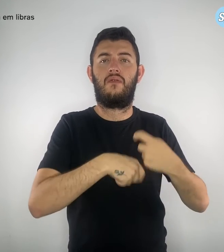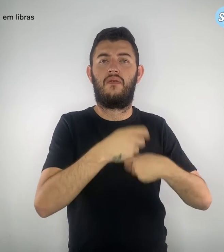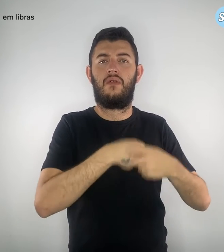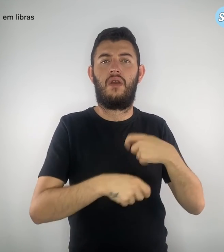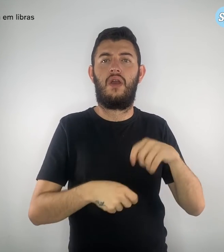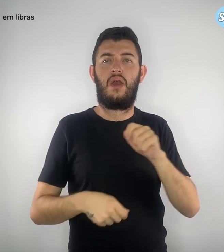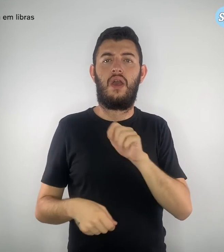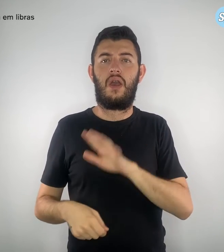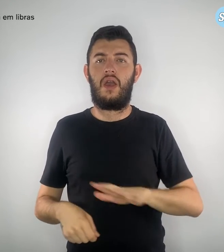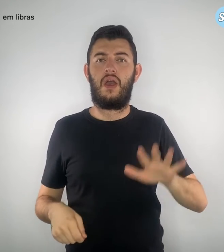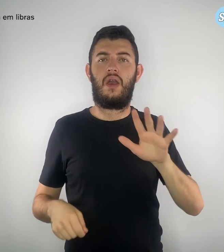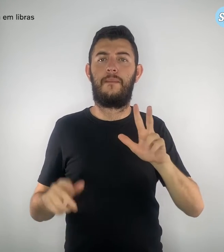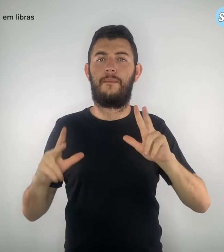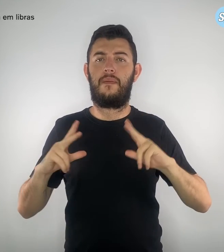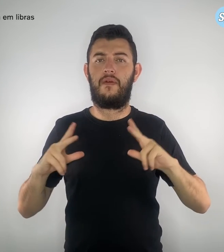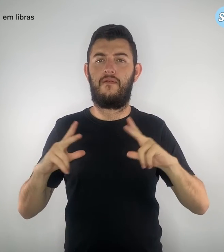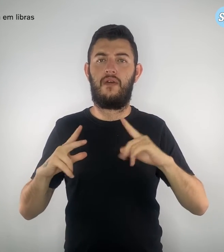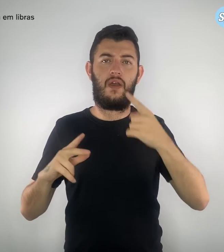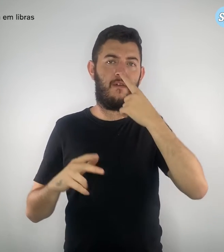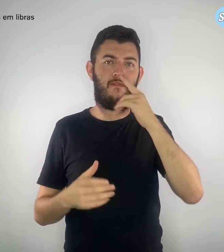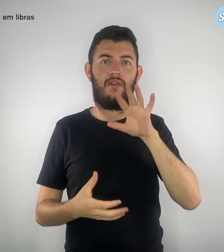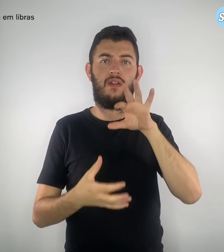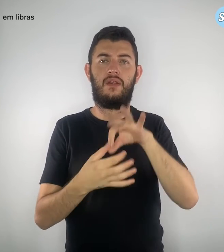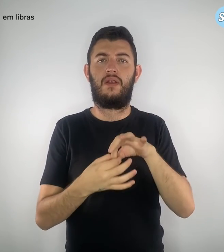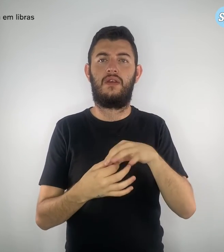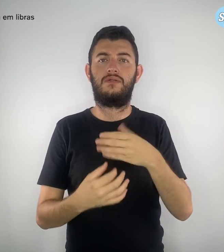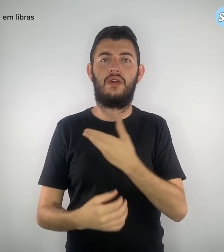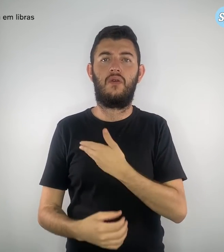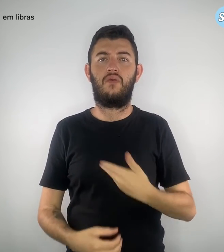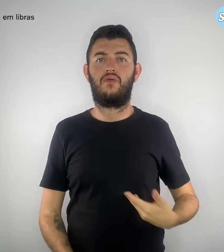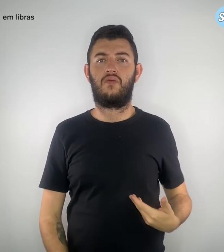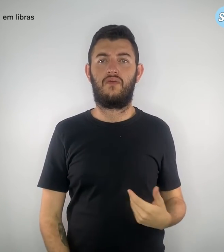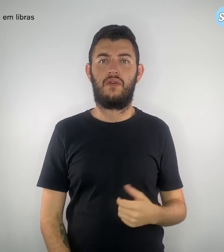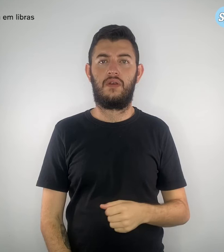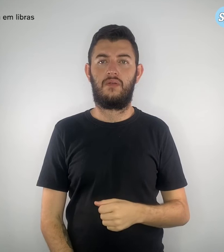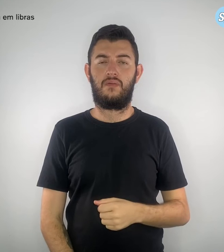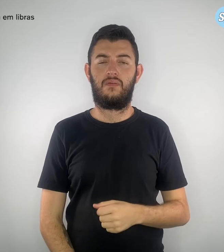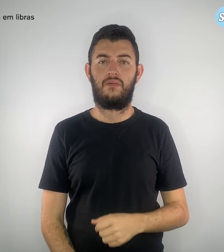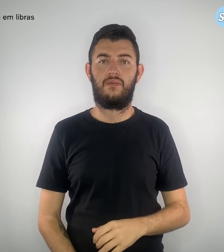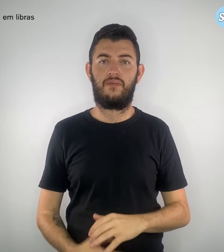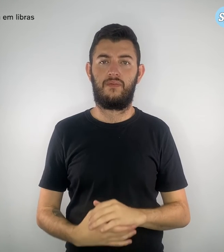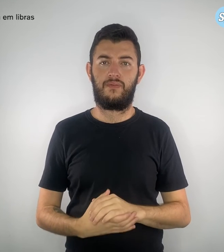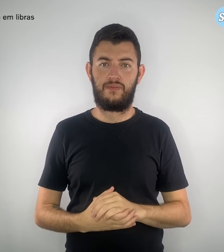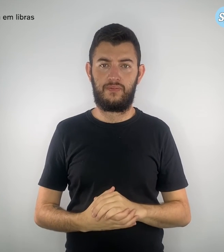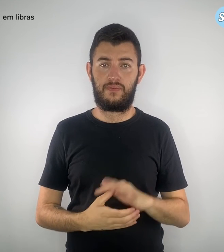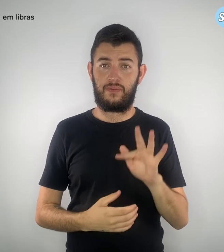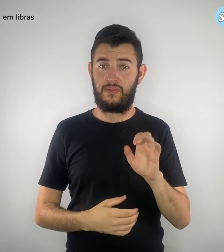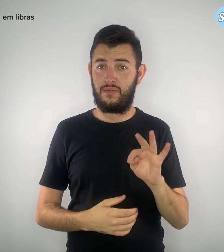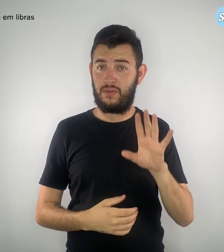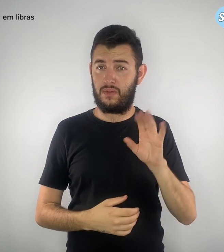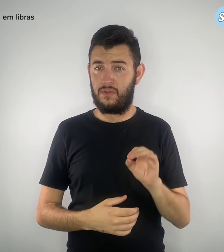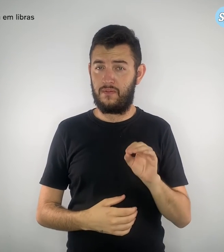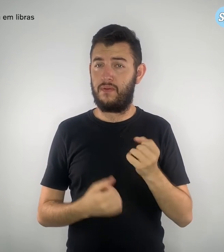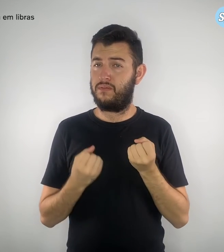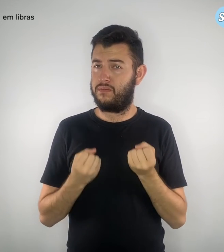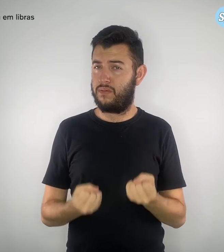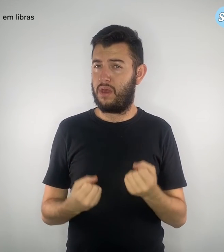com maior afinidade aos governos de plantão. Os fatos são duros e indicam que